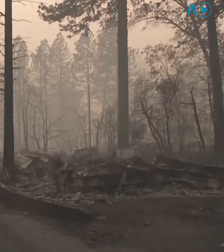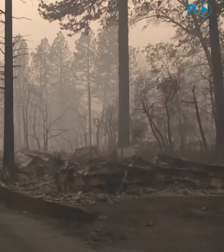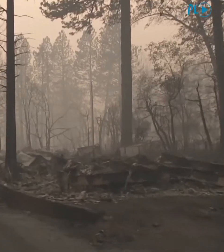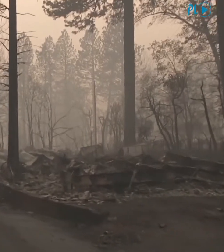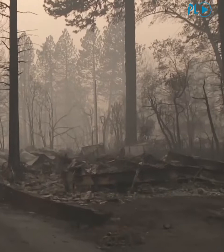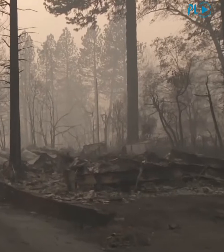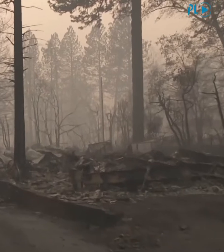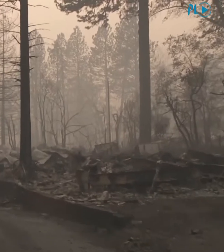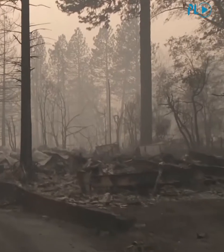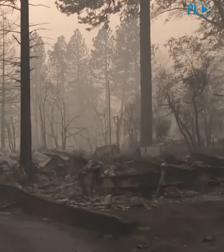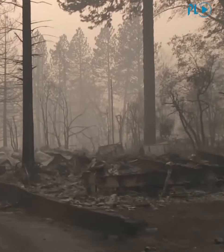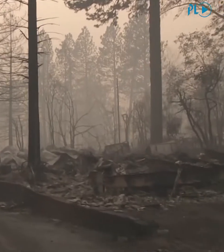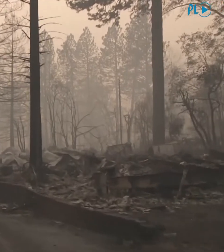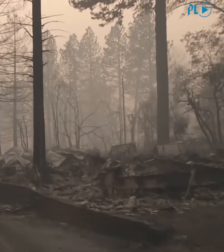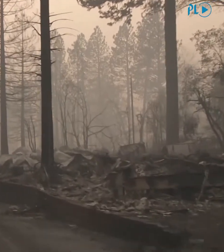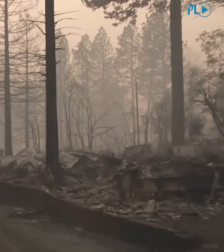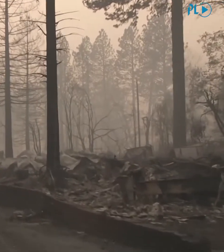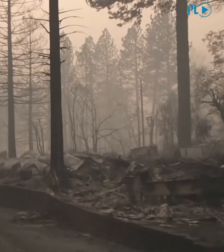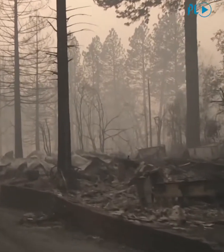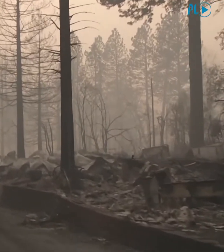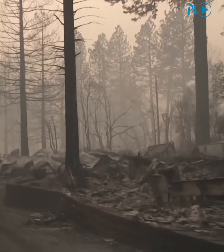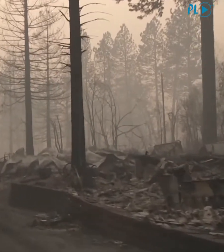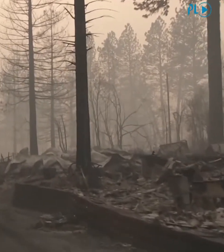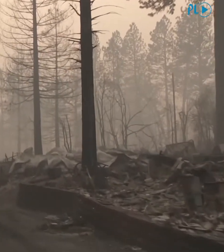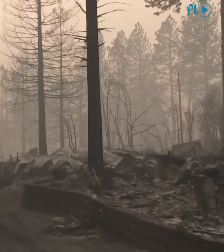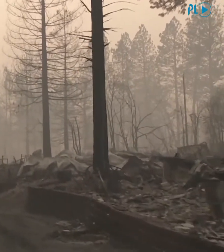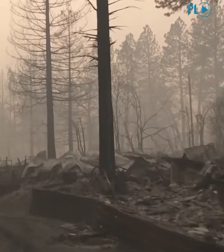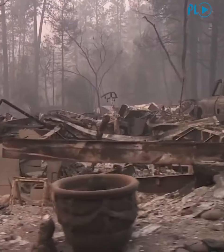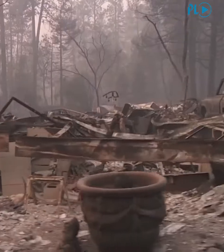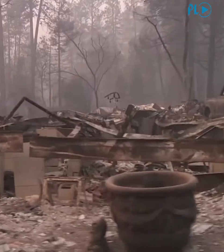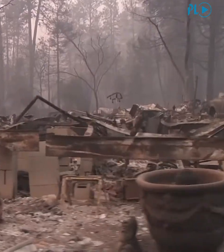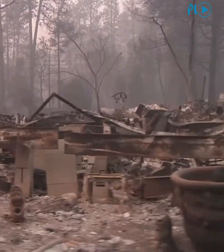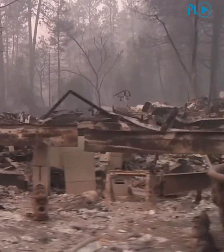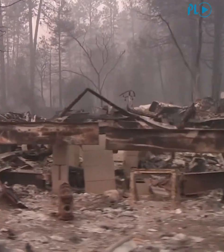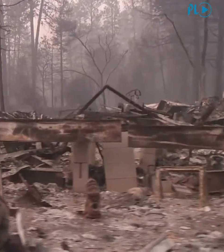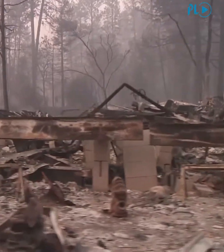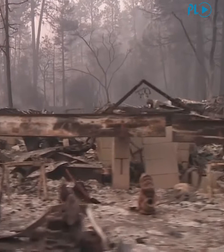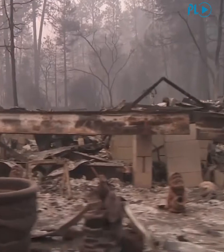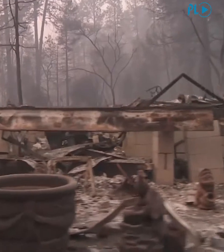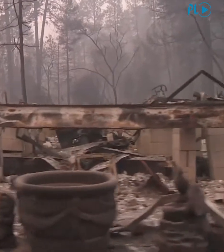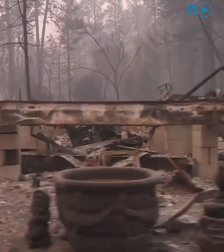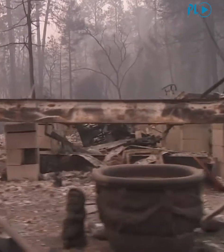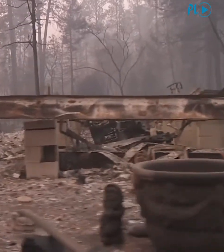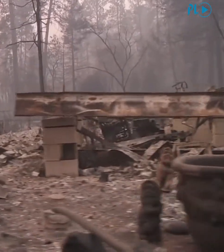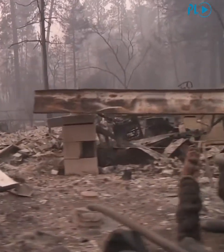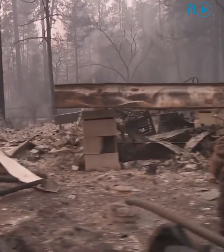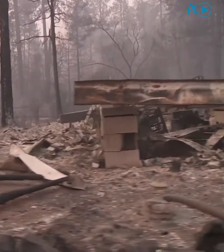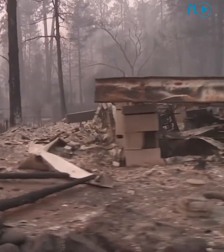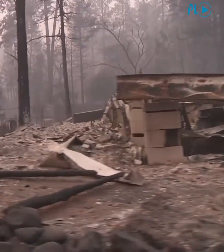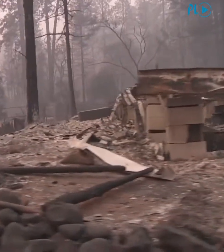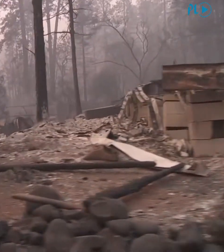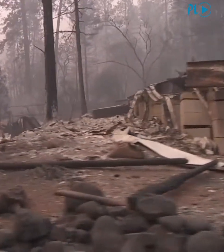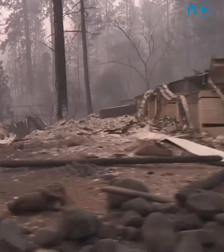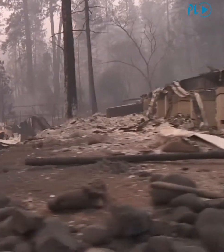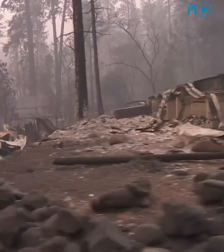además de los 71 fallecidos por el incendio can fire el más letal en la historia de california otras tres personas murieron en el sur